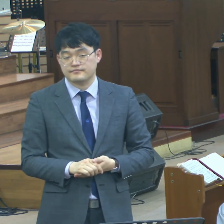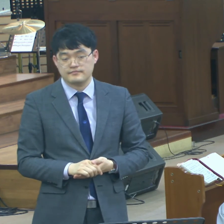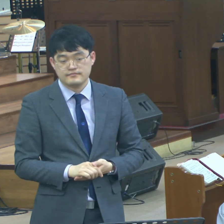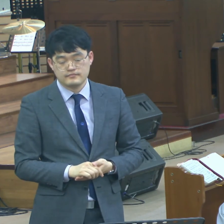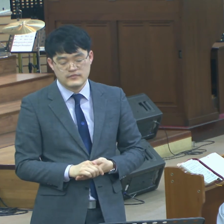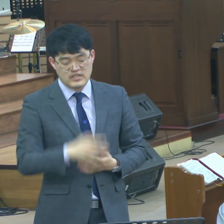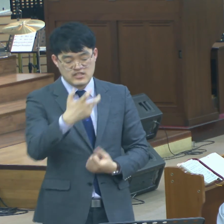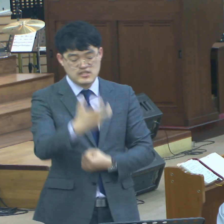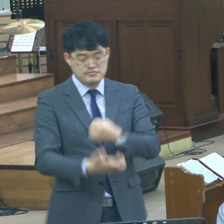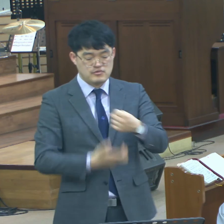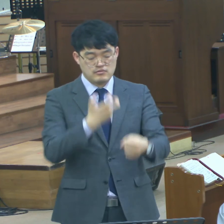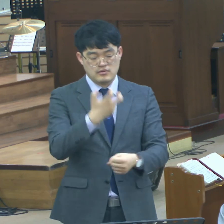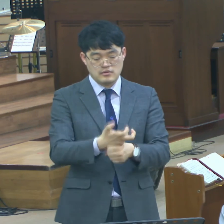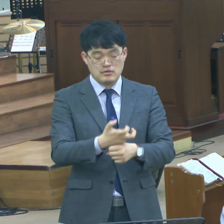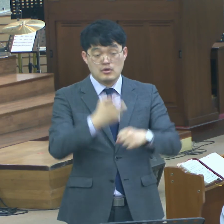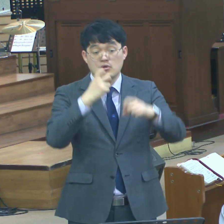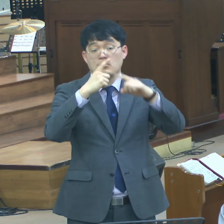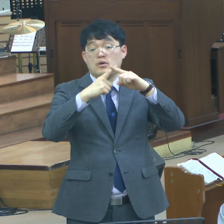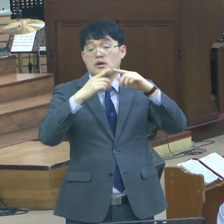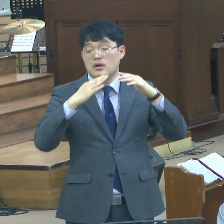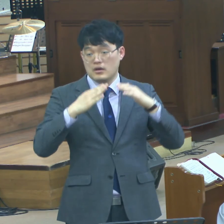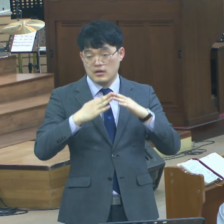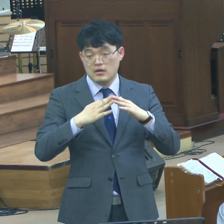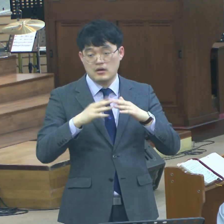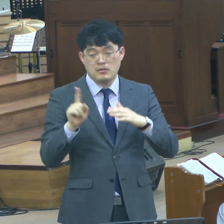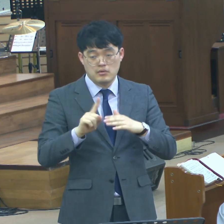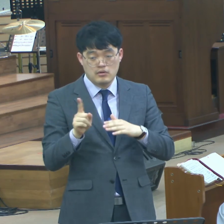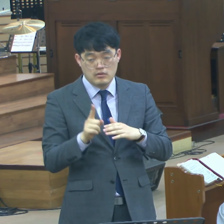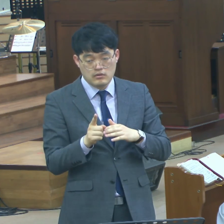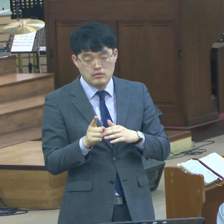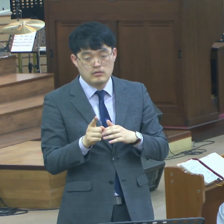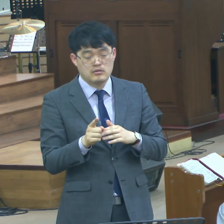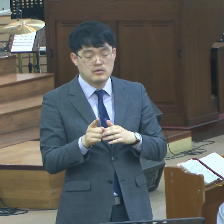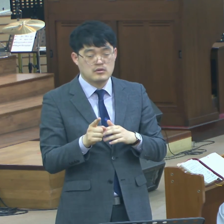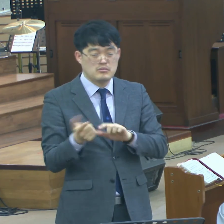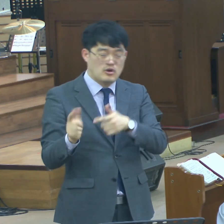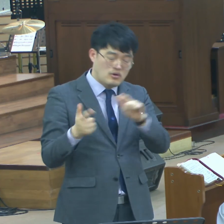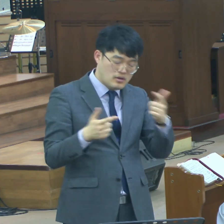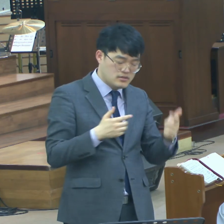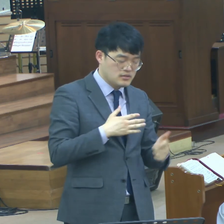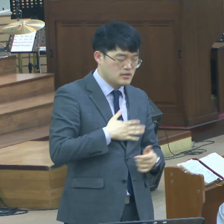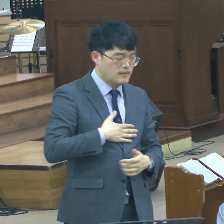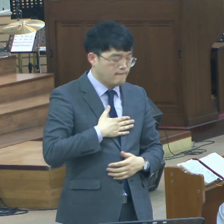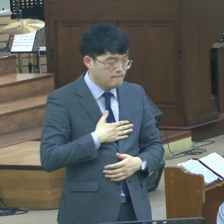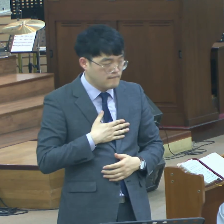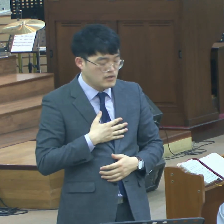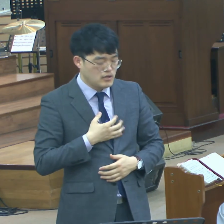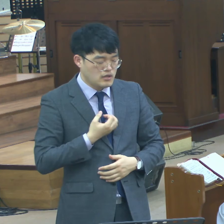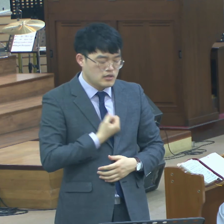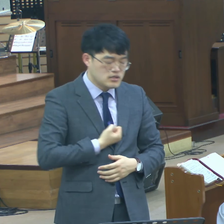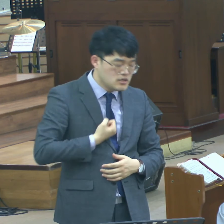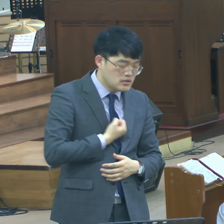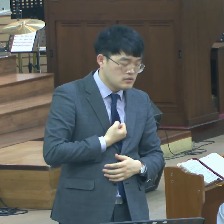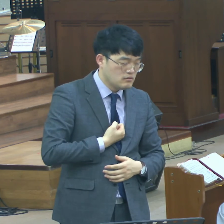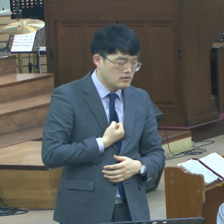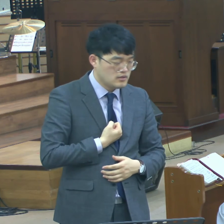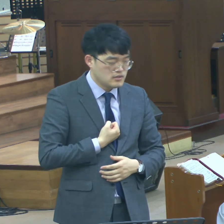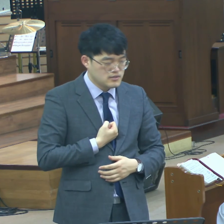70년 된 교회가 이리저리 사사로운 감정들이 얼마나 많은지 하나님은 아시죠.